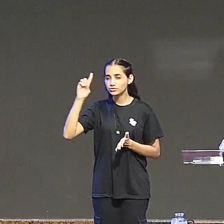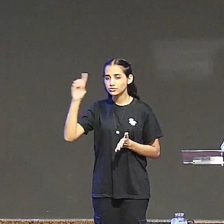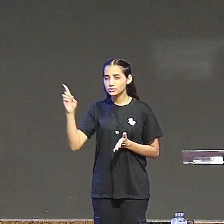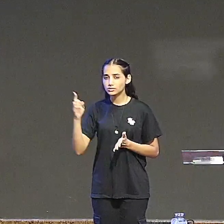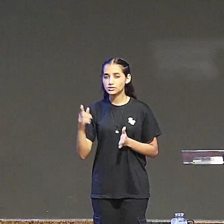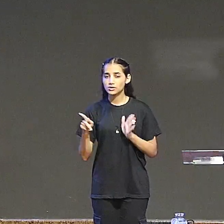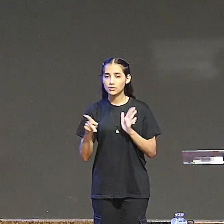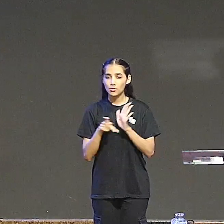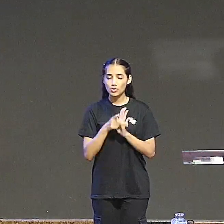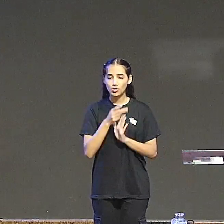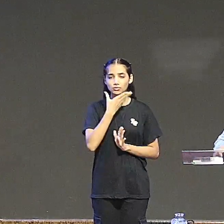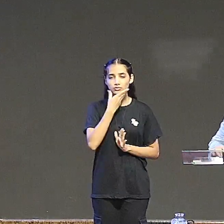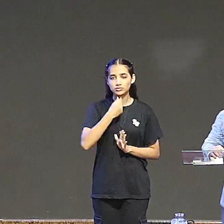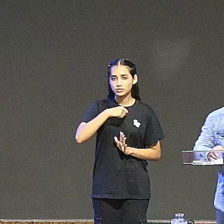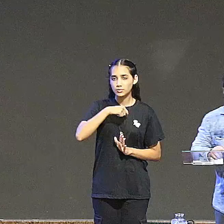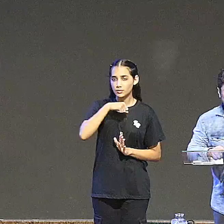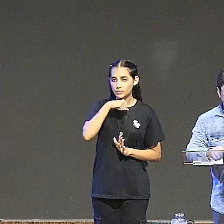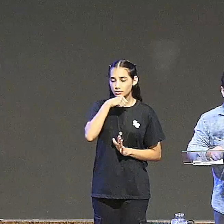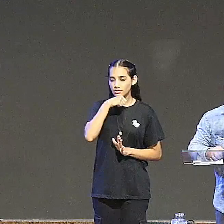essa é uma data